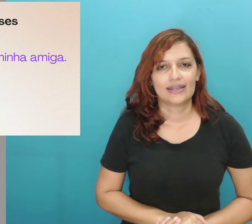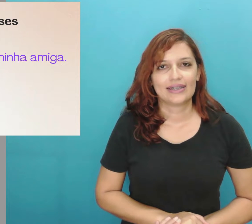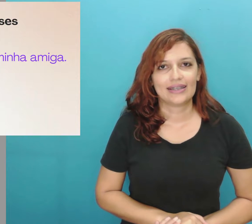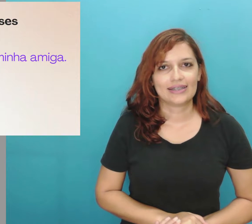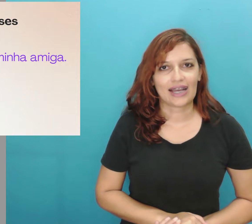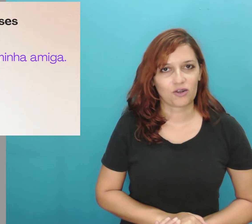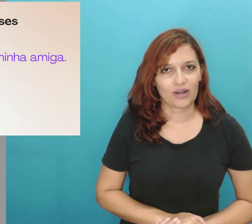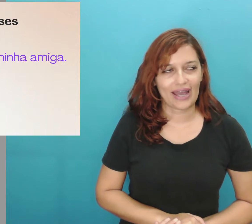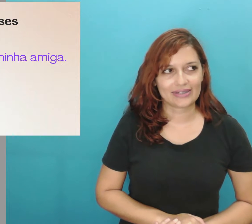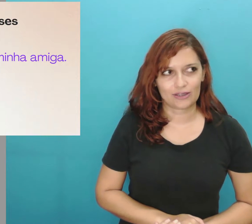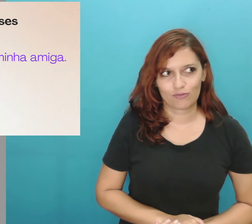Tá correto?